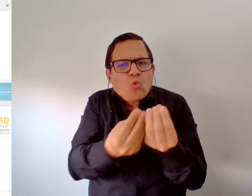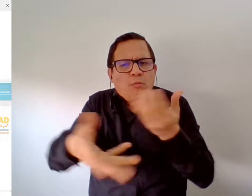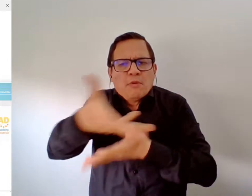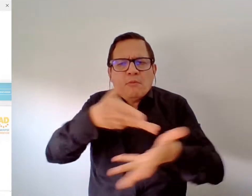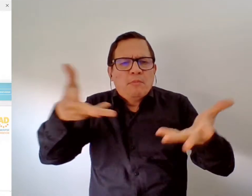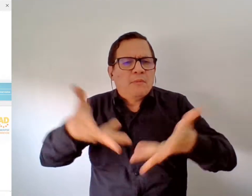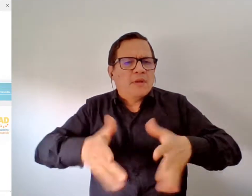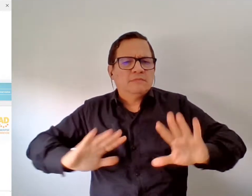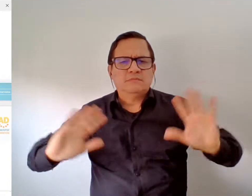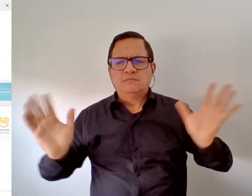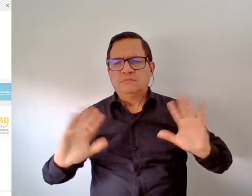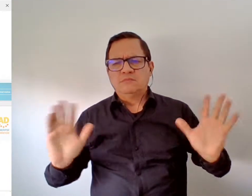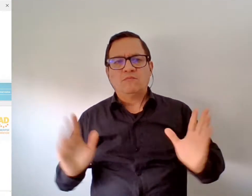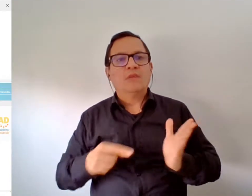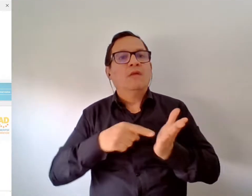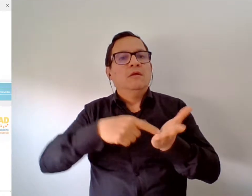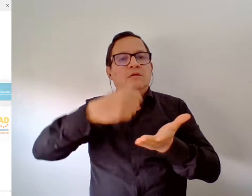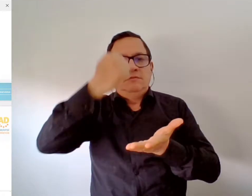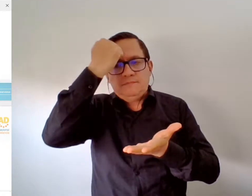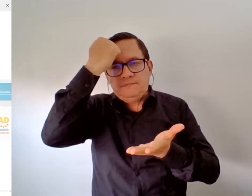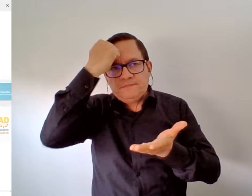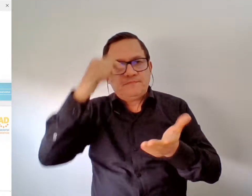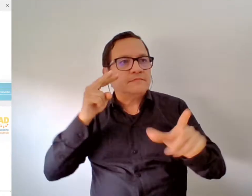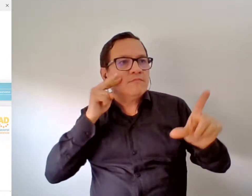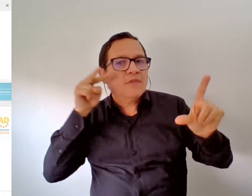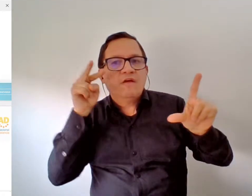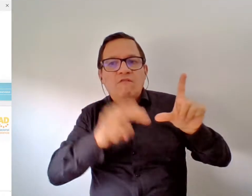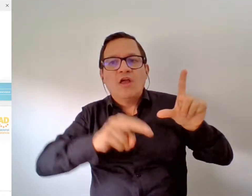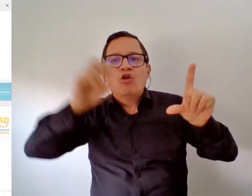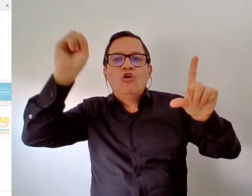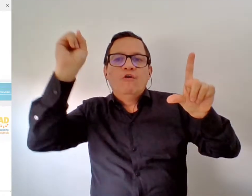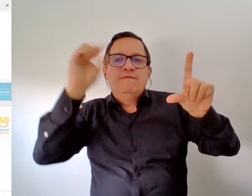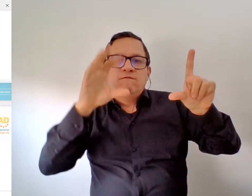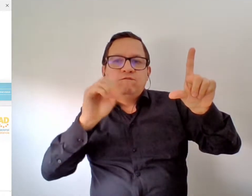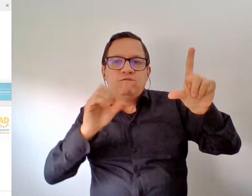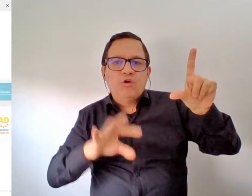El docente revisará la participación directamente en el